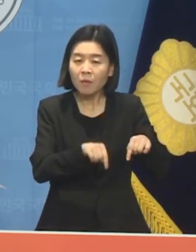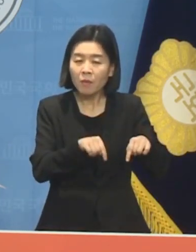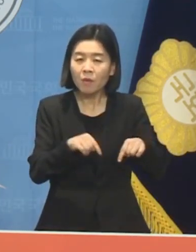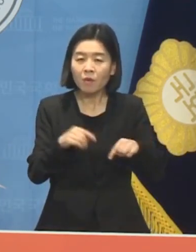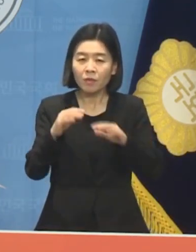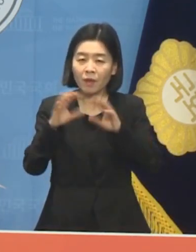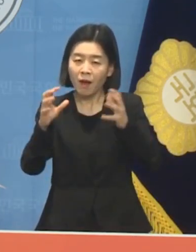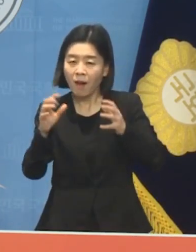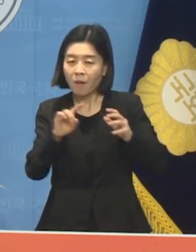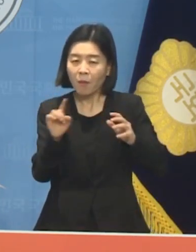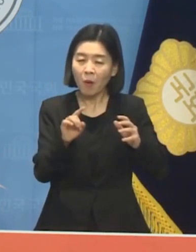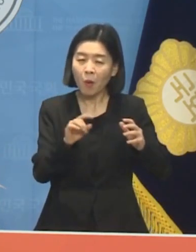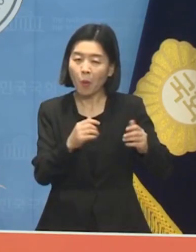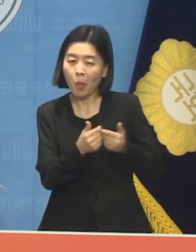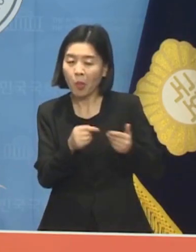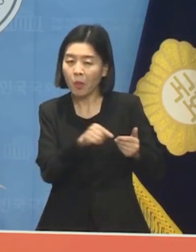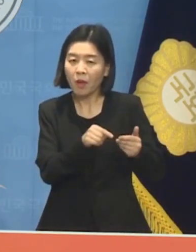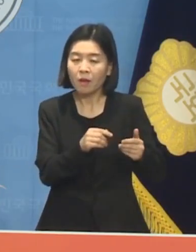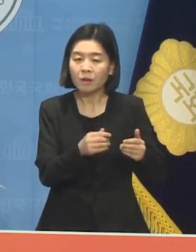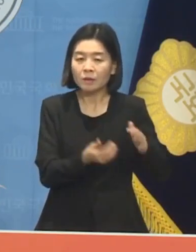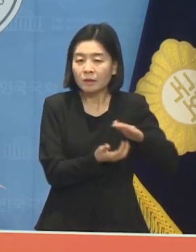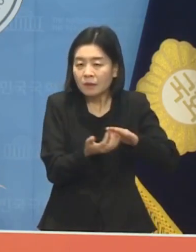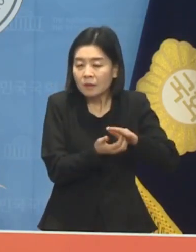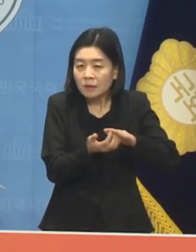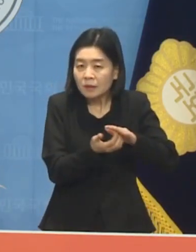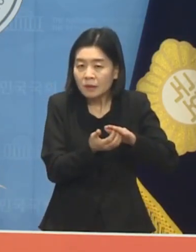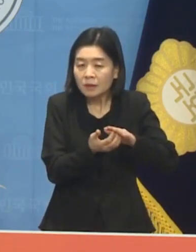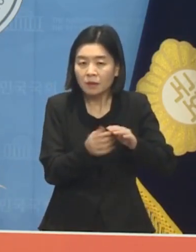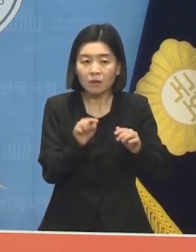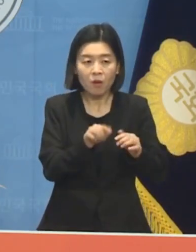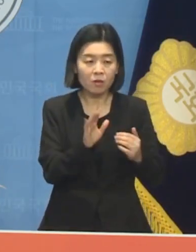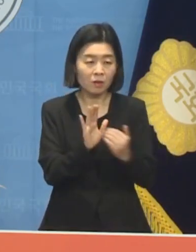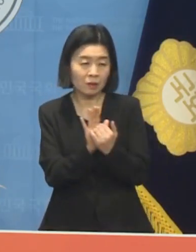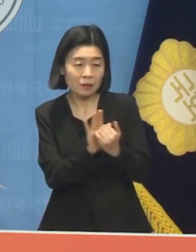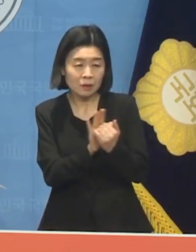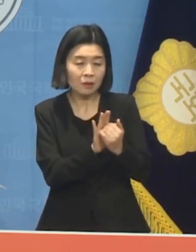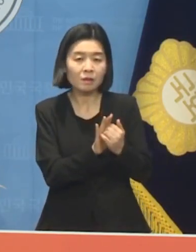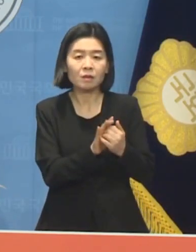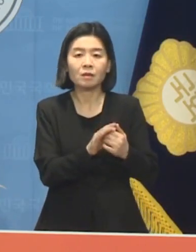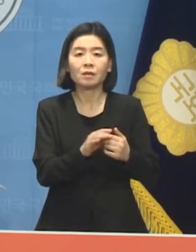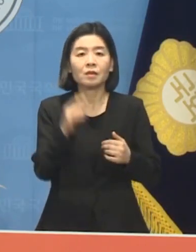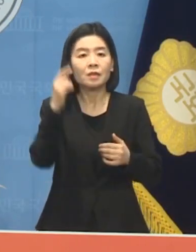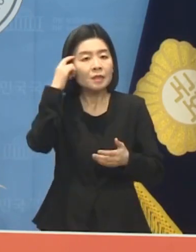이를 경계하고 막으려는 세력 사이에 치열한 체제 전쟁 중이다.